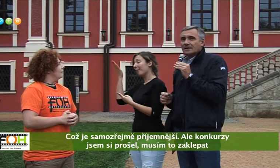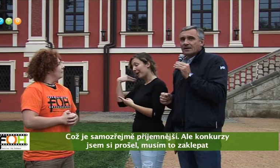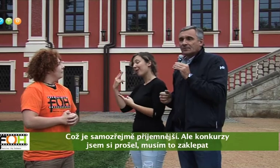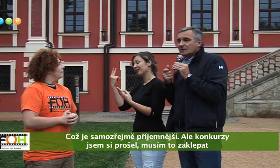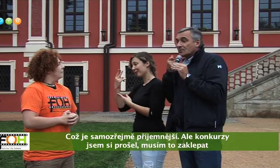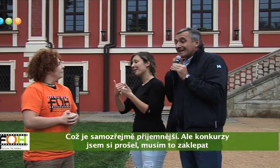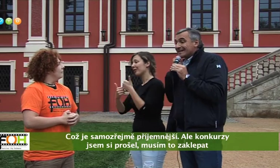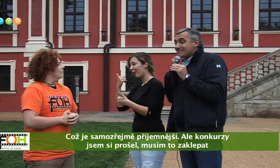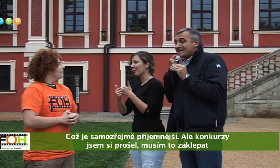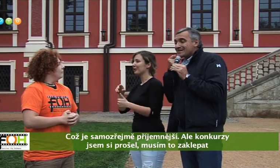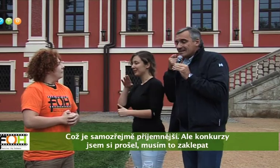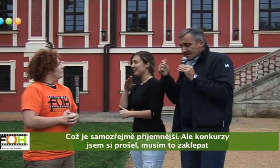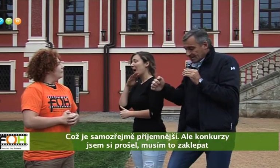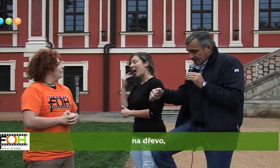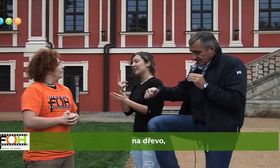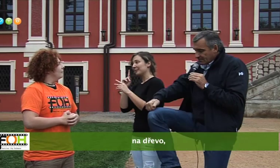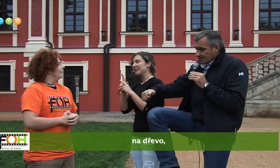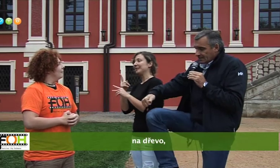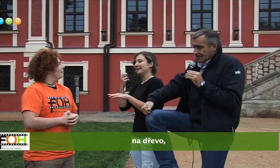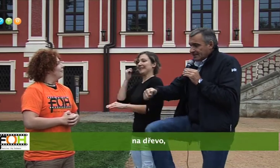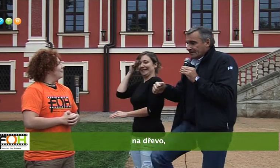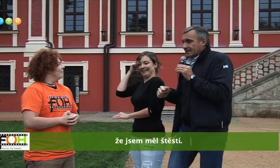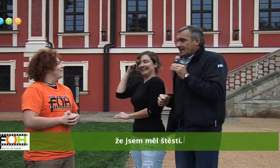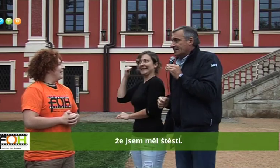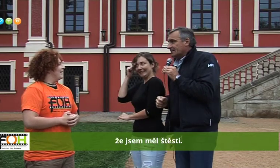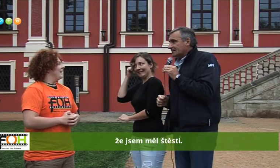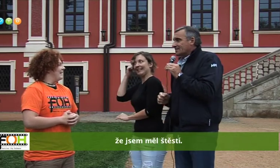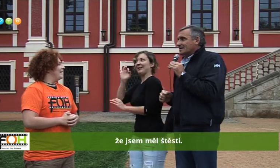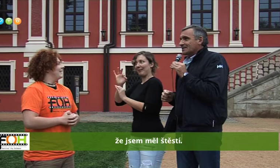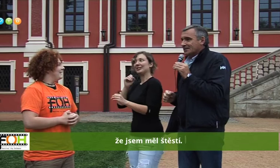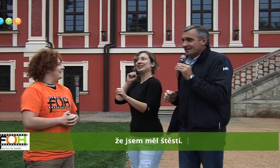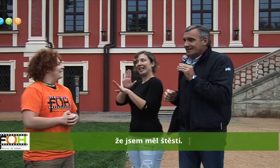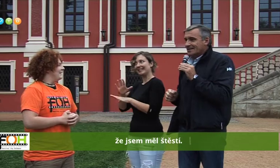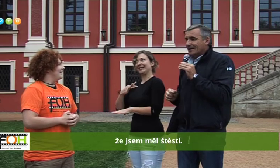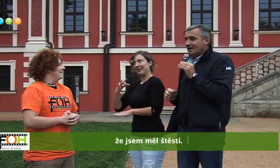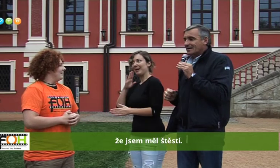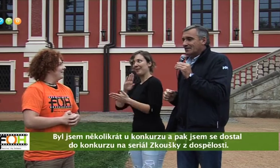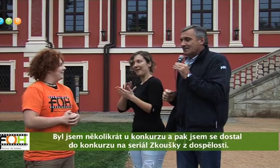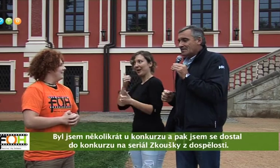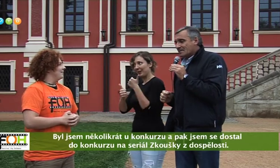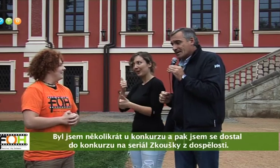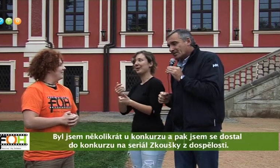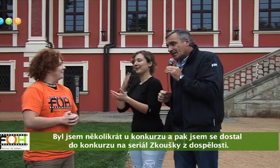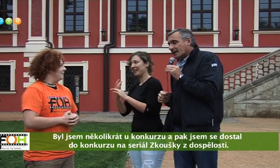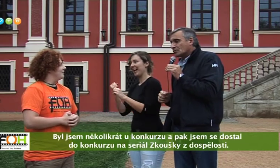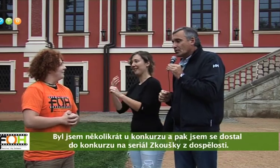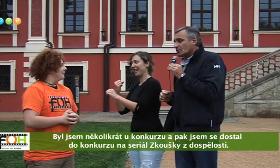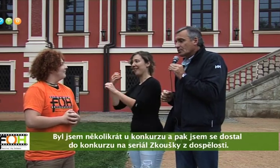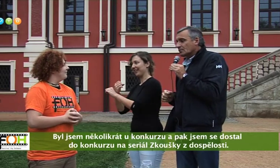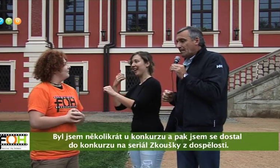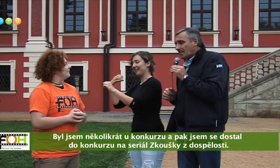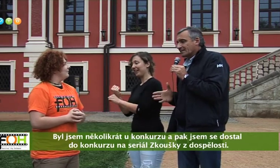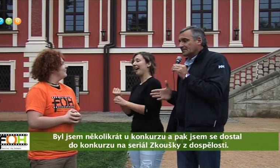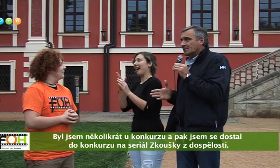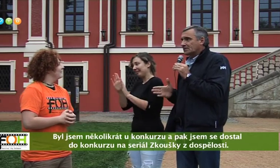prošel, musím to zaklepat na dřevo, že jsem měl štěstí a byl jsem několikrát u